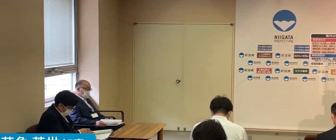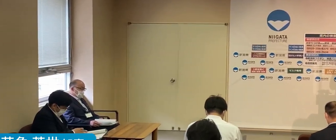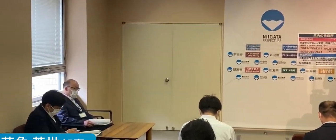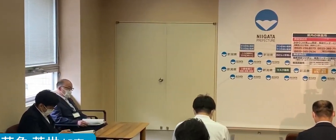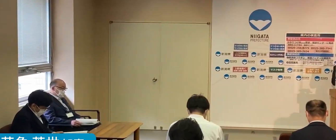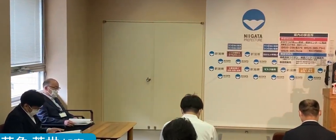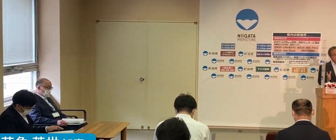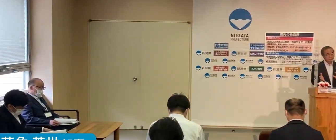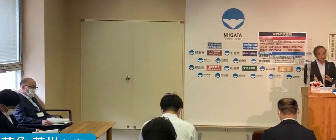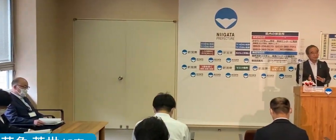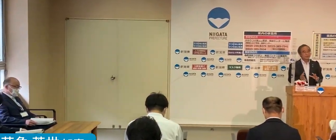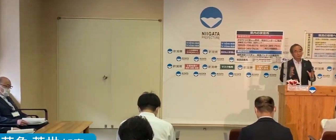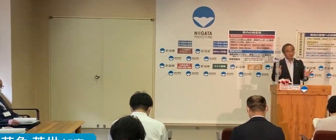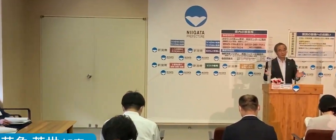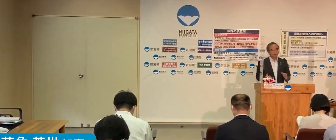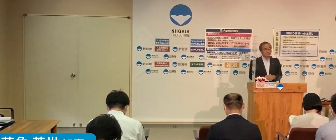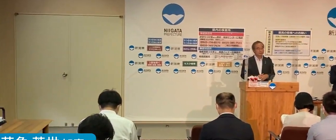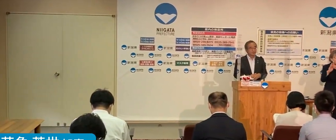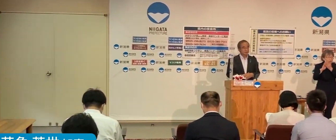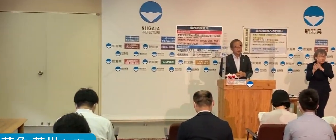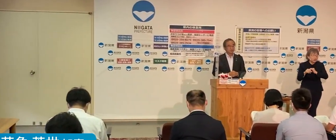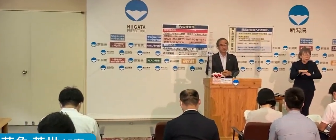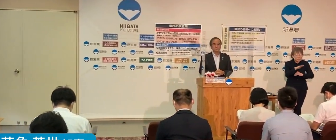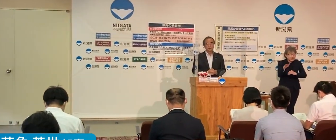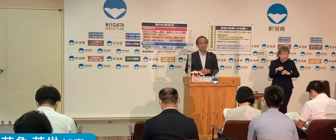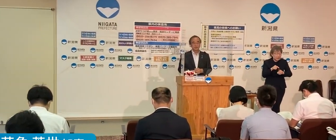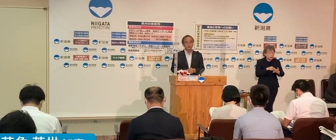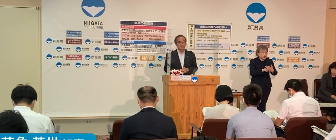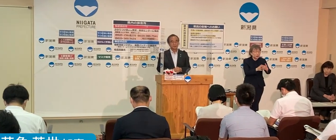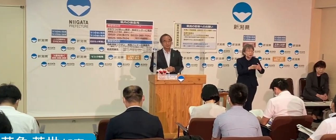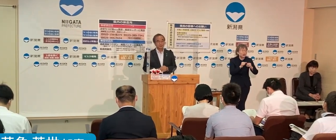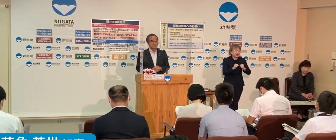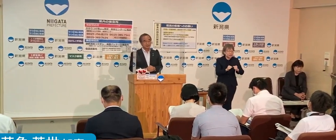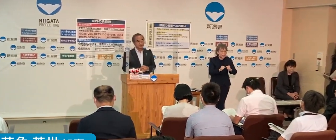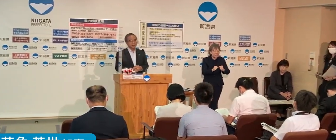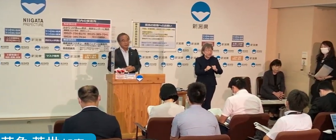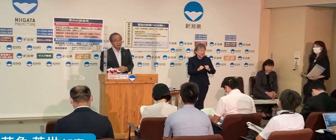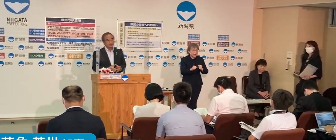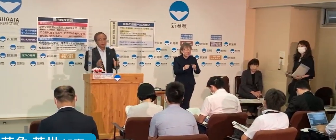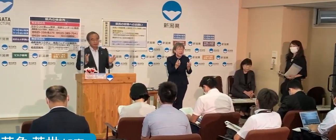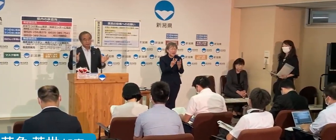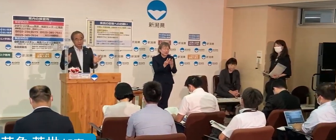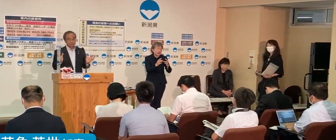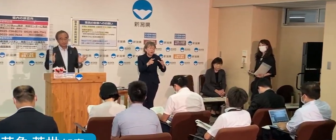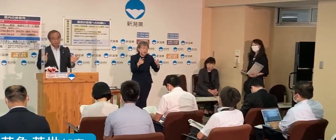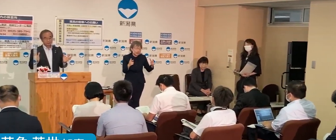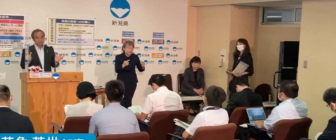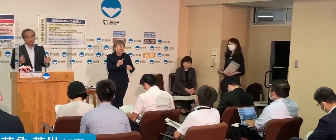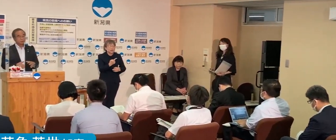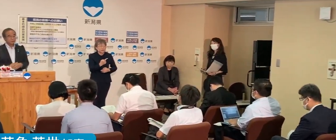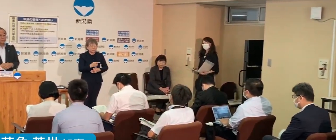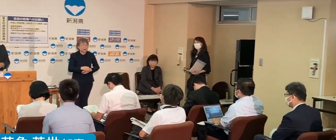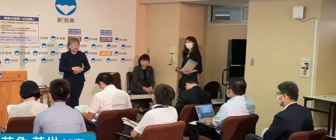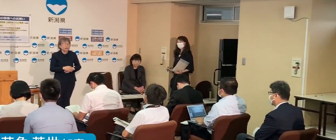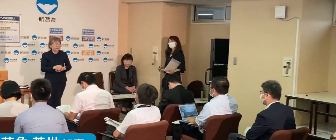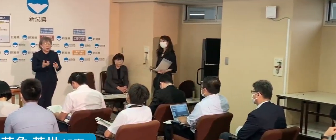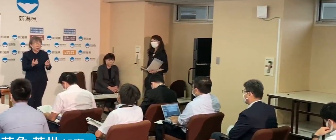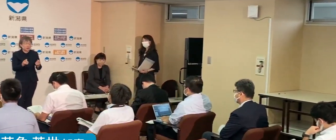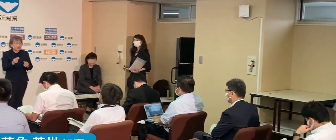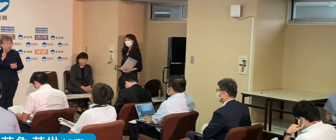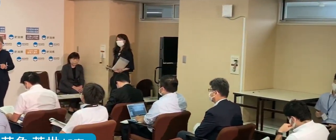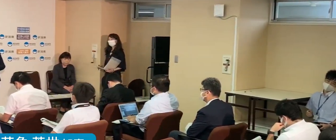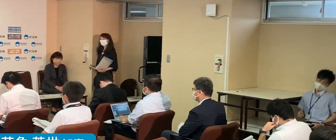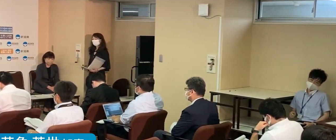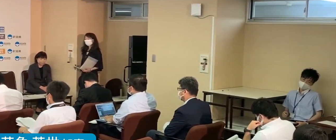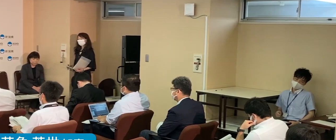の省エネ設備への転換支援制度も盛り込んでいるので、電気を食わない設備の使用や携帯に変えていくことは重要。